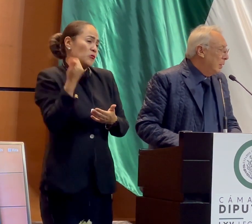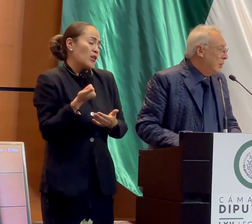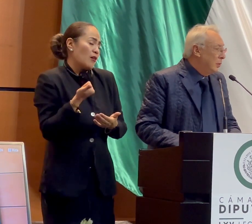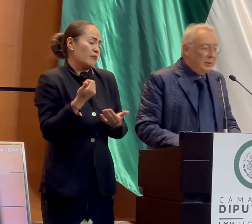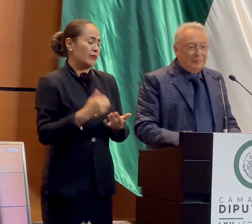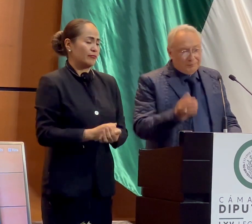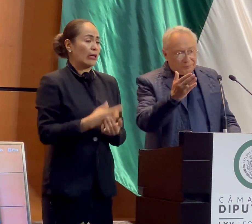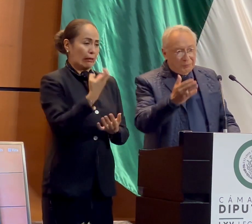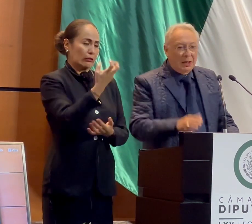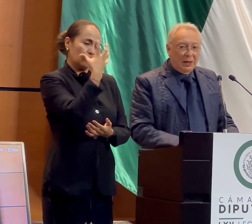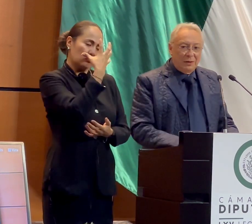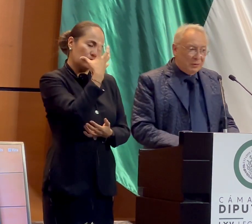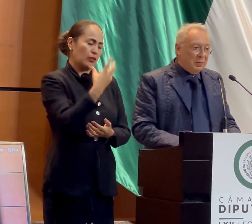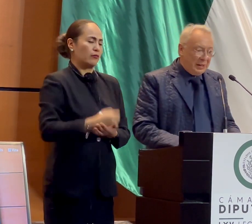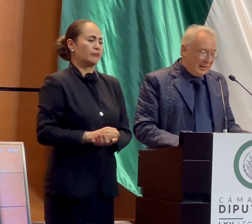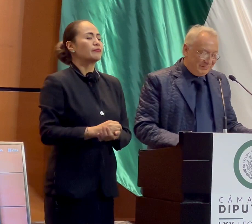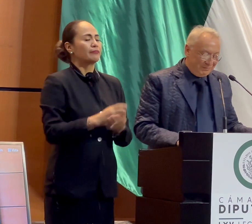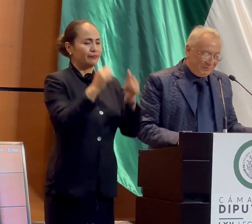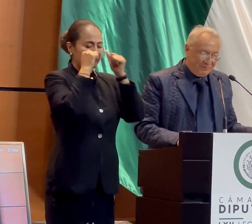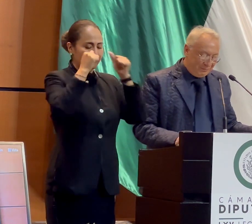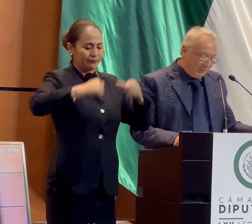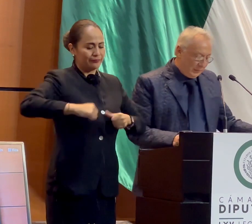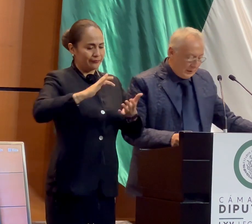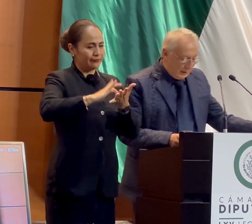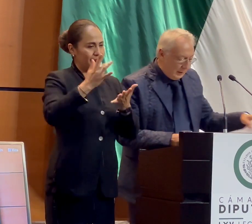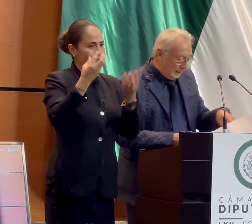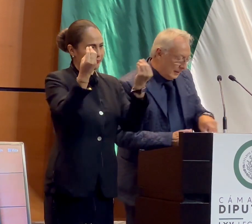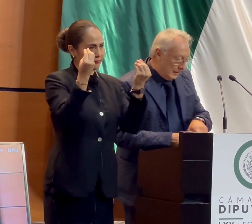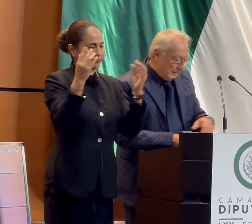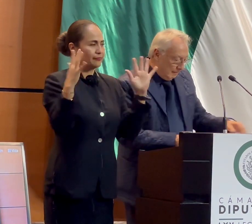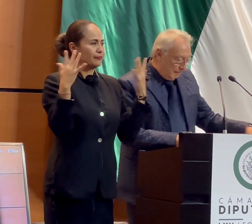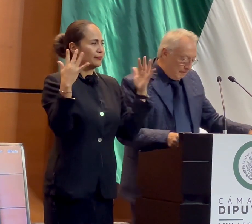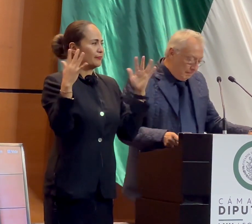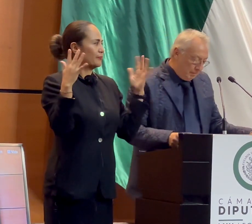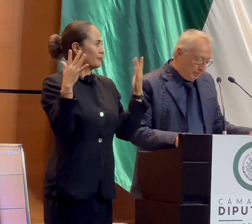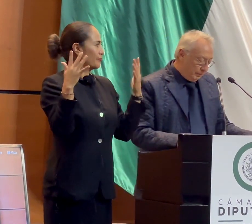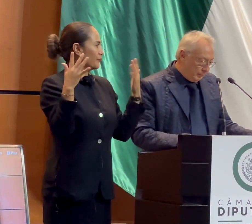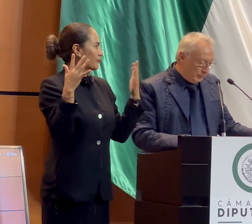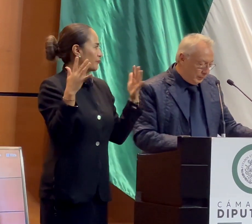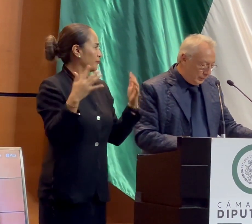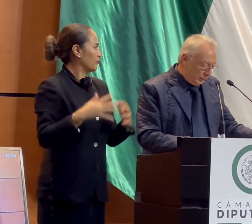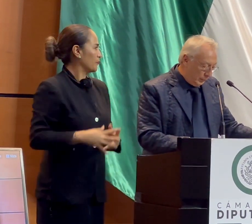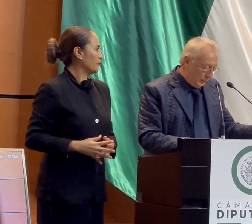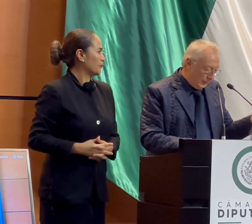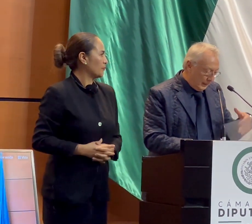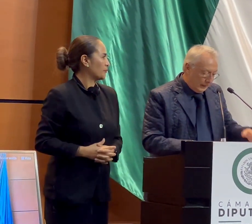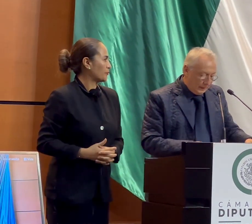muchísimo su atención y que Dios bendiga.